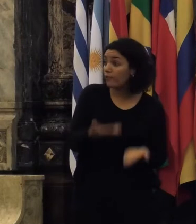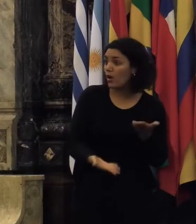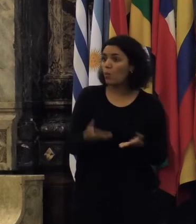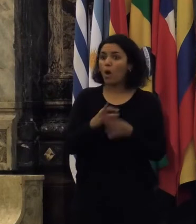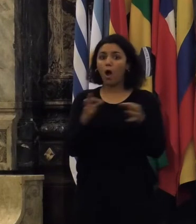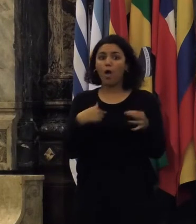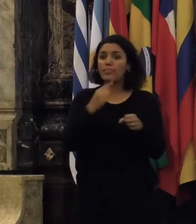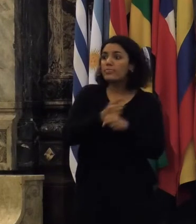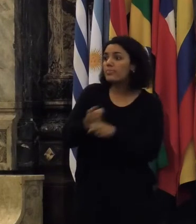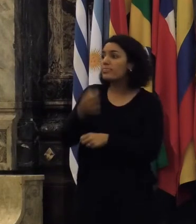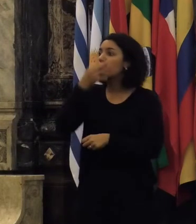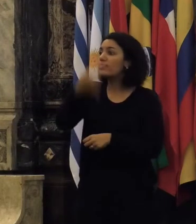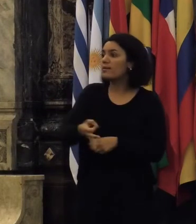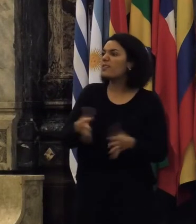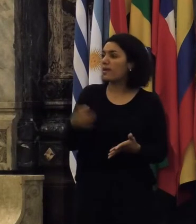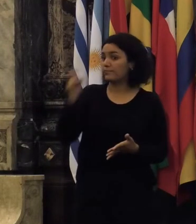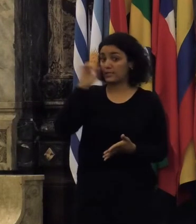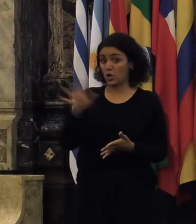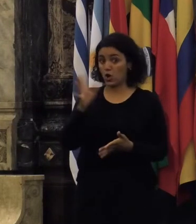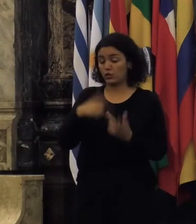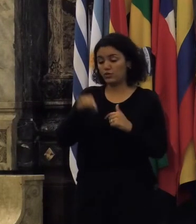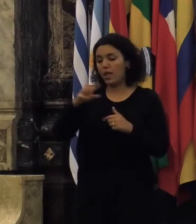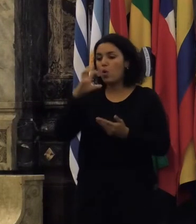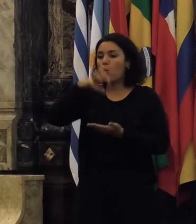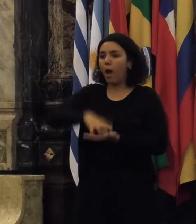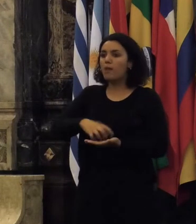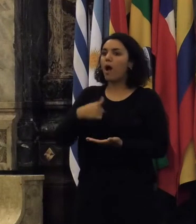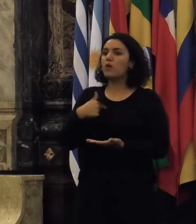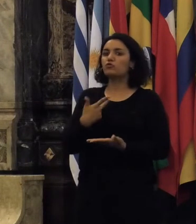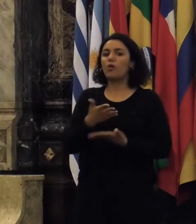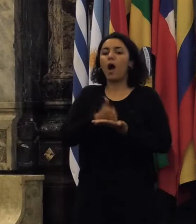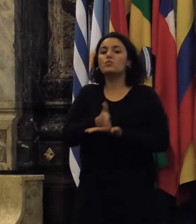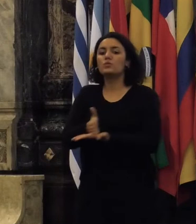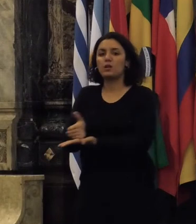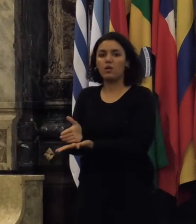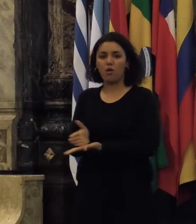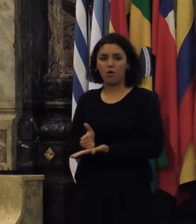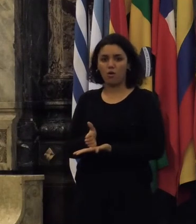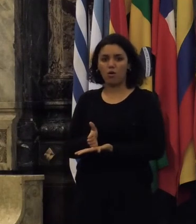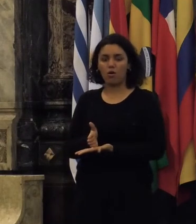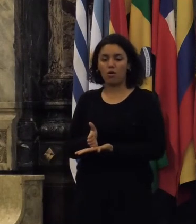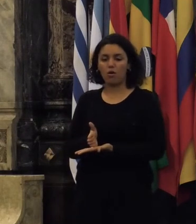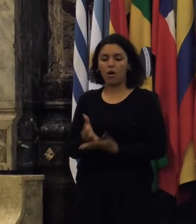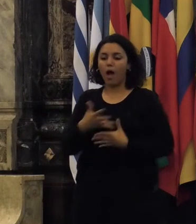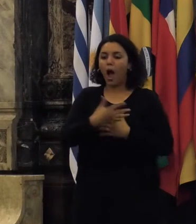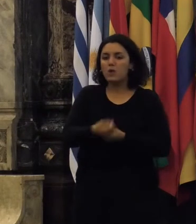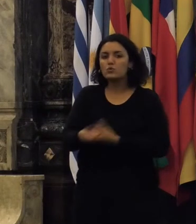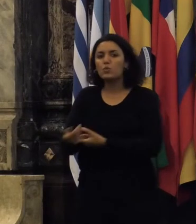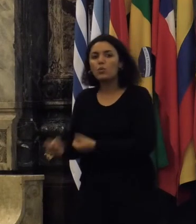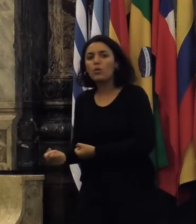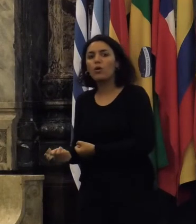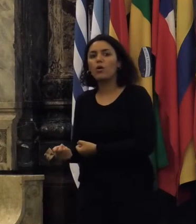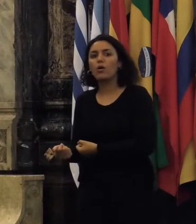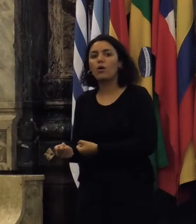a decir. Y ese lugar supuesto de auxiliar, ¿no? Que nos dejaba